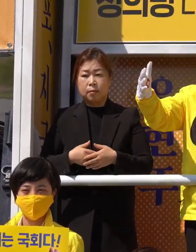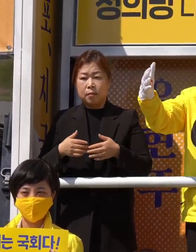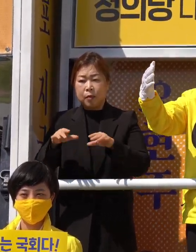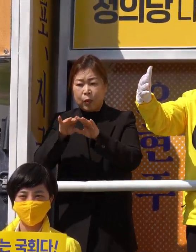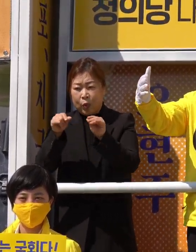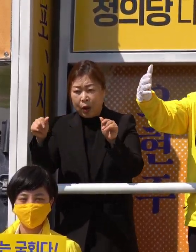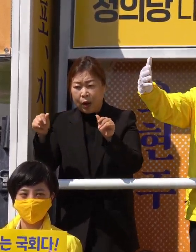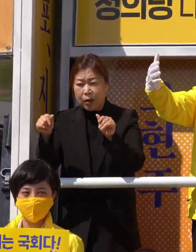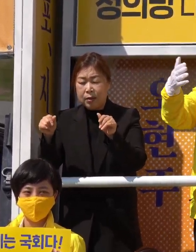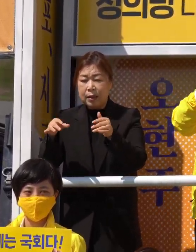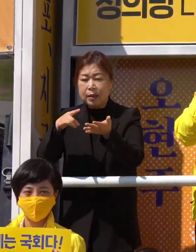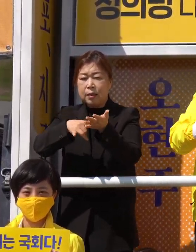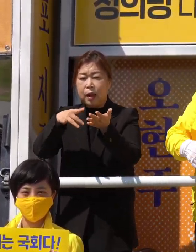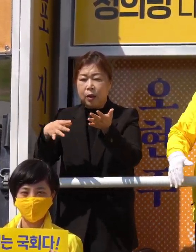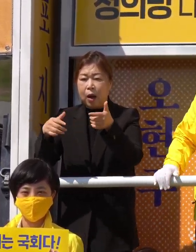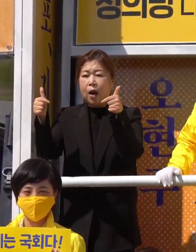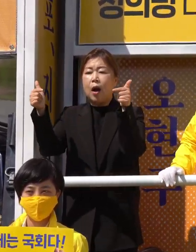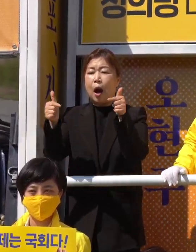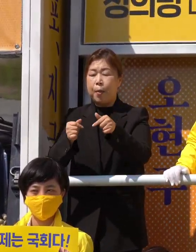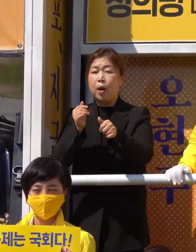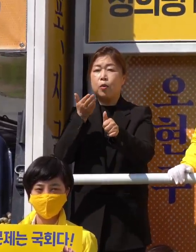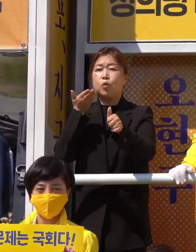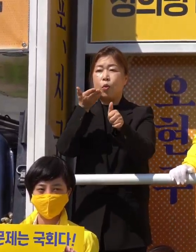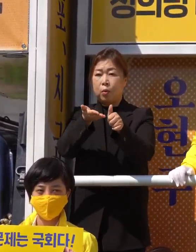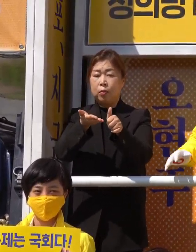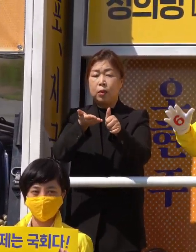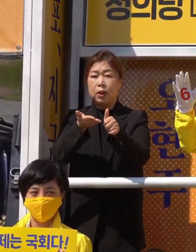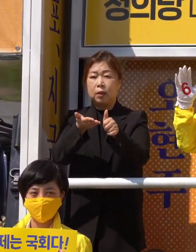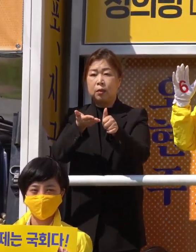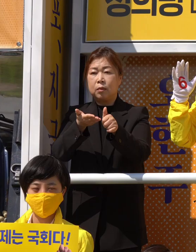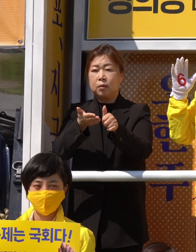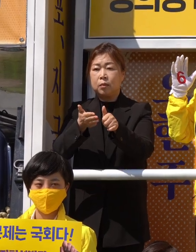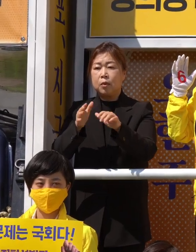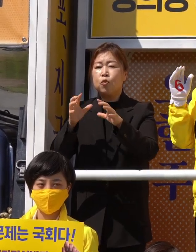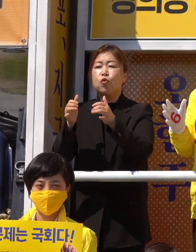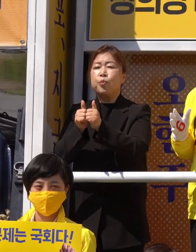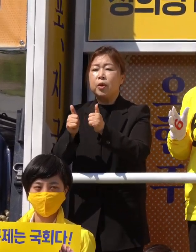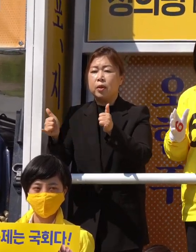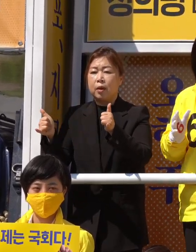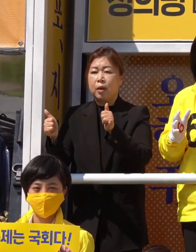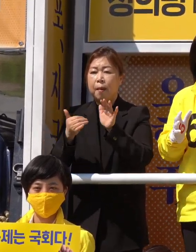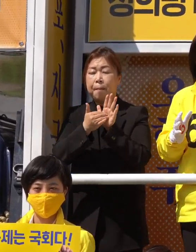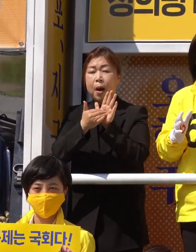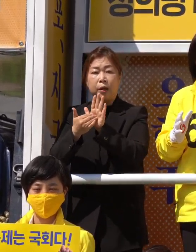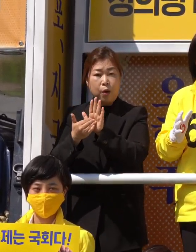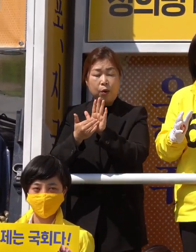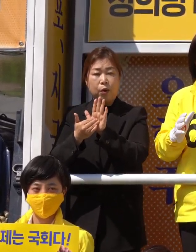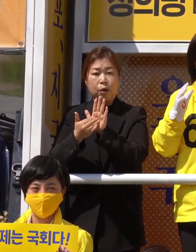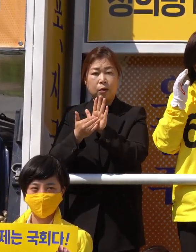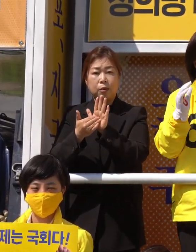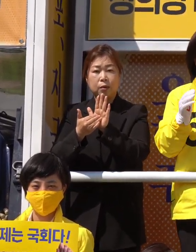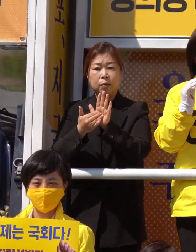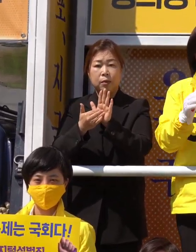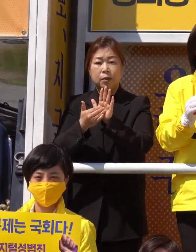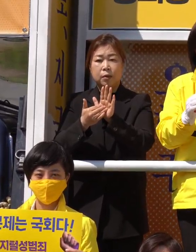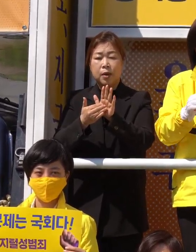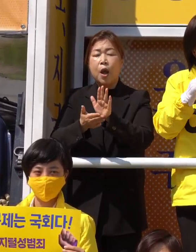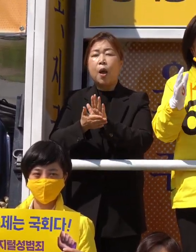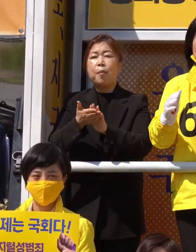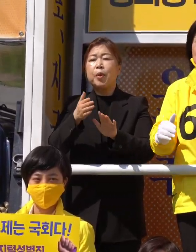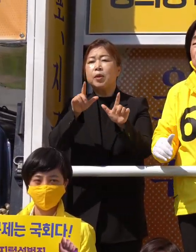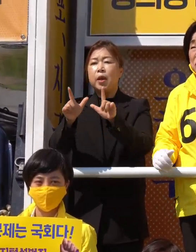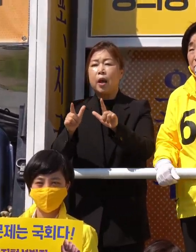종합부동산 부동산세를 감해줘도 우리 국민의 방역과 민생위기